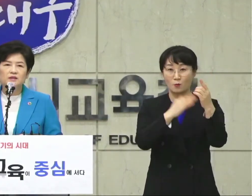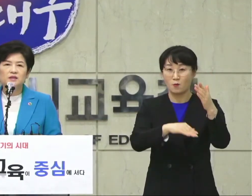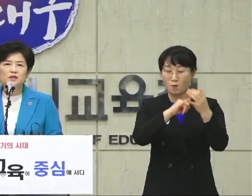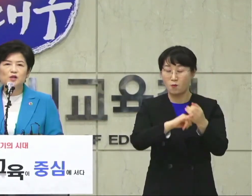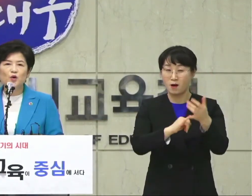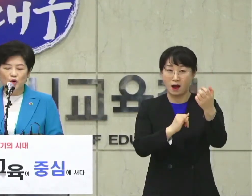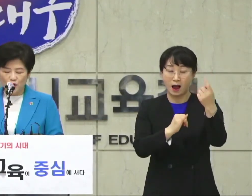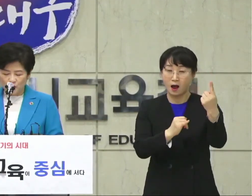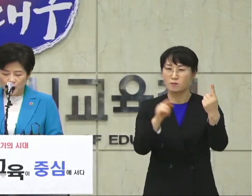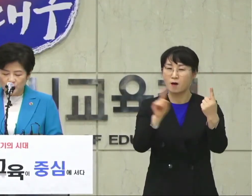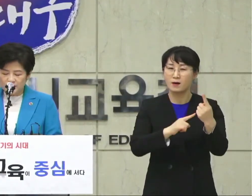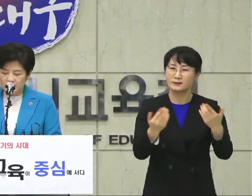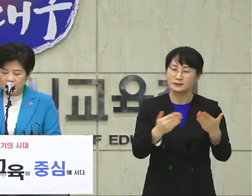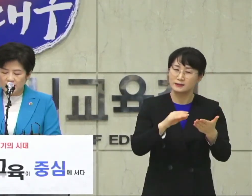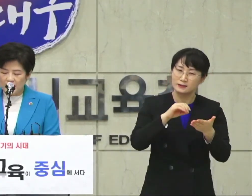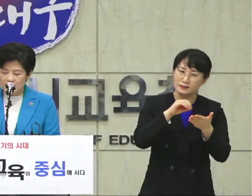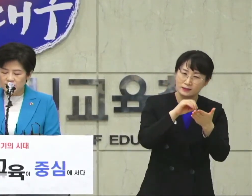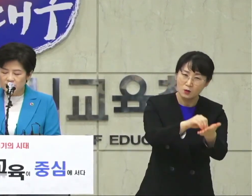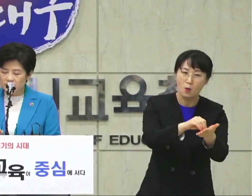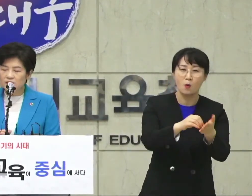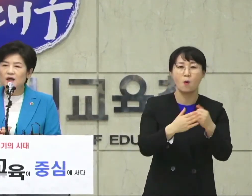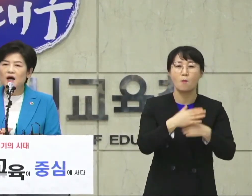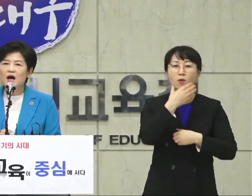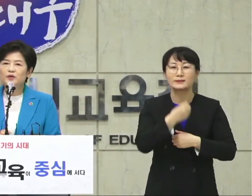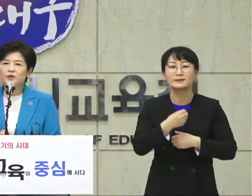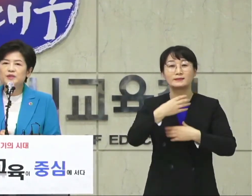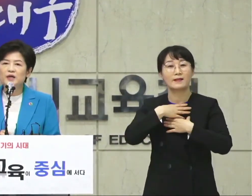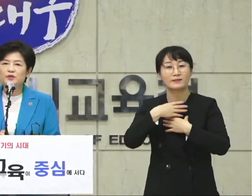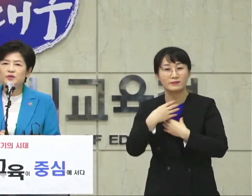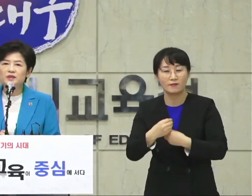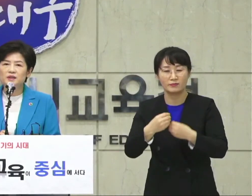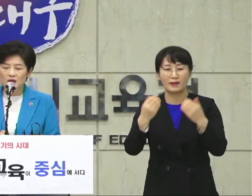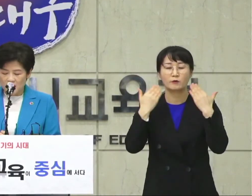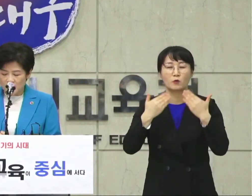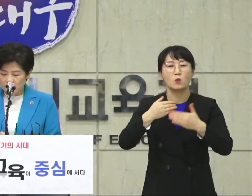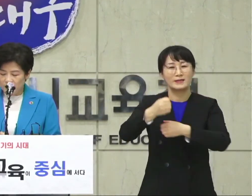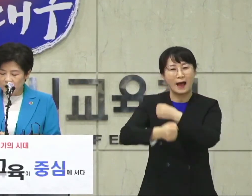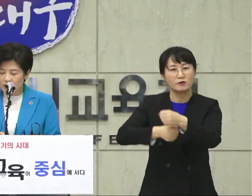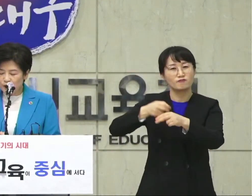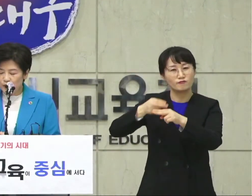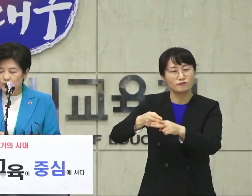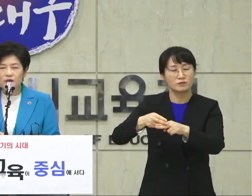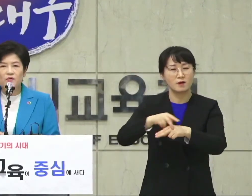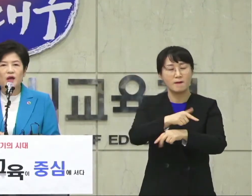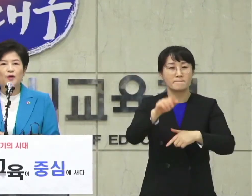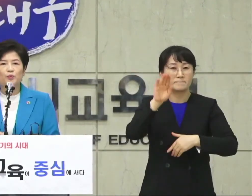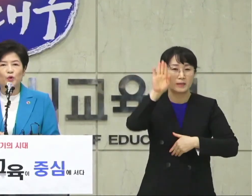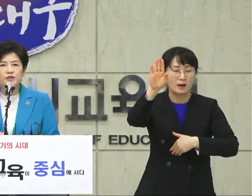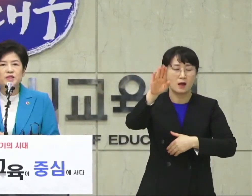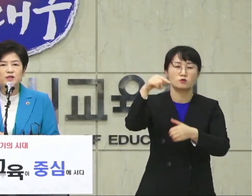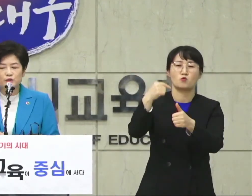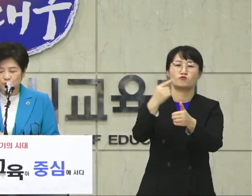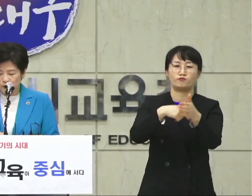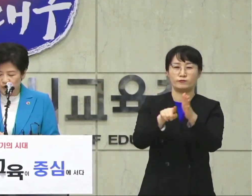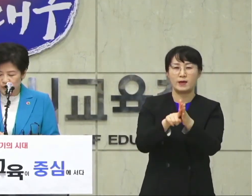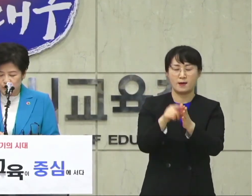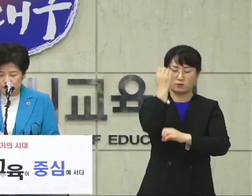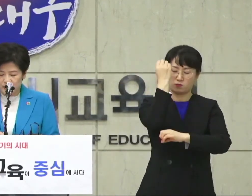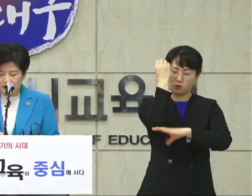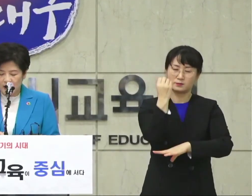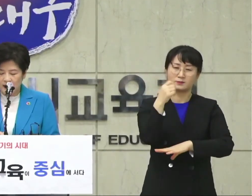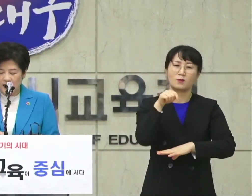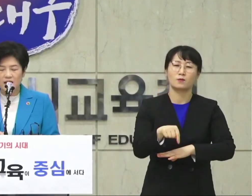교육과정, 진로, 복지, 안전, 학교 자율 등 미래 교육을 위해